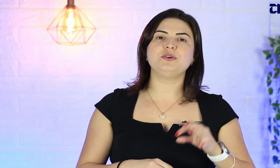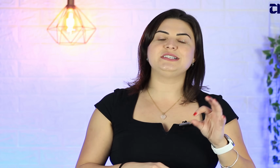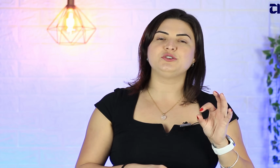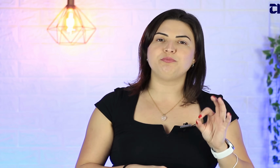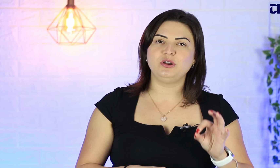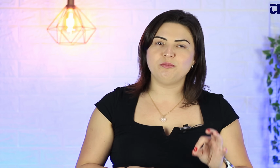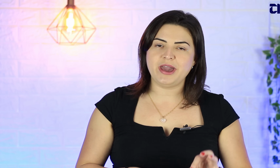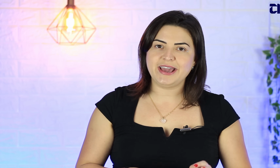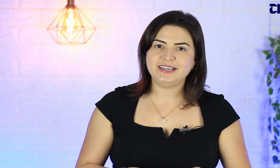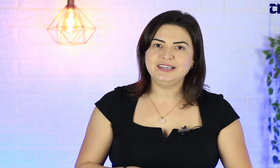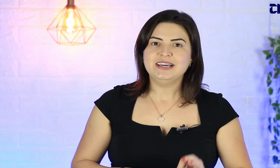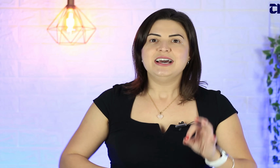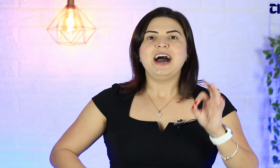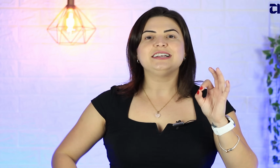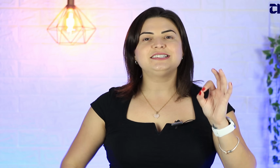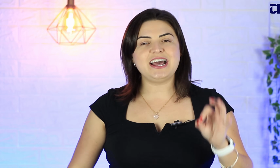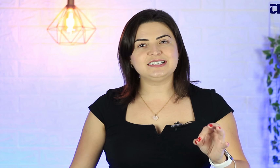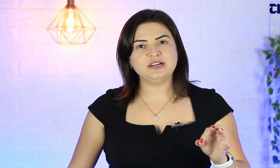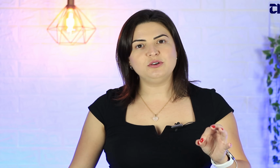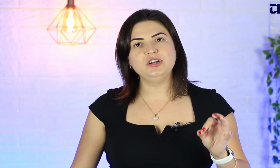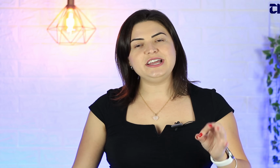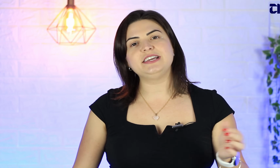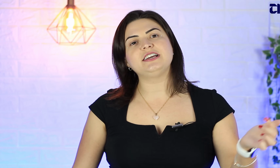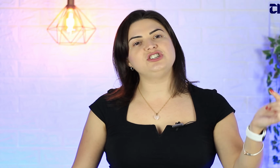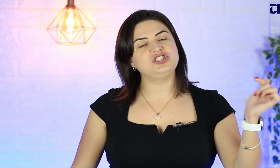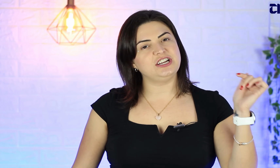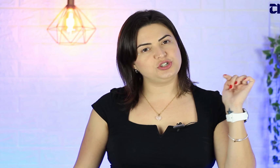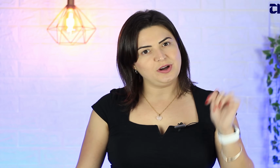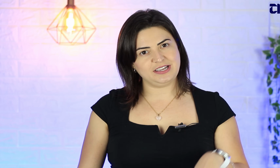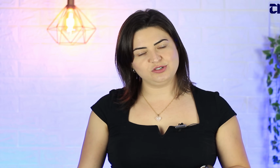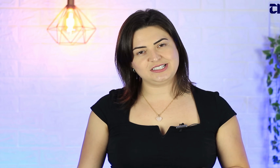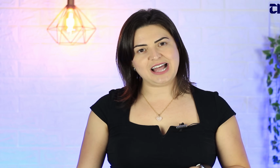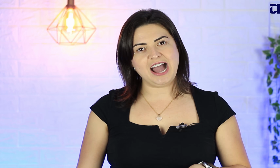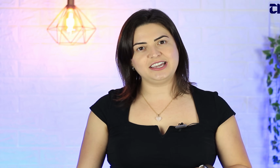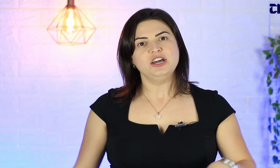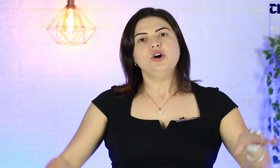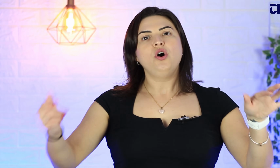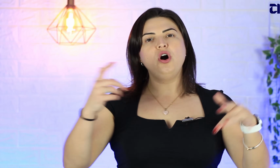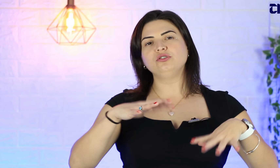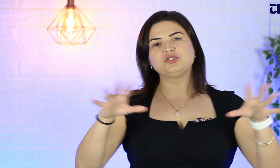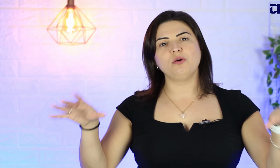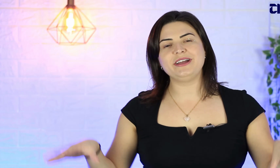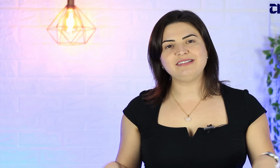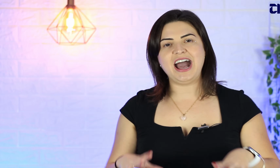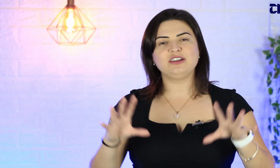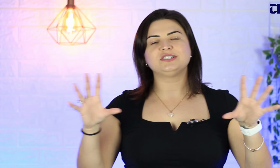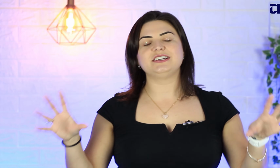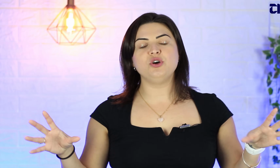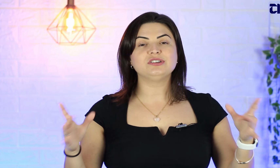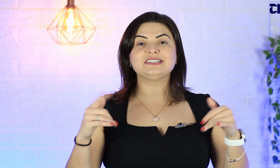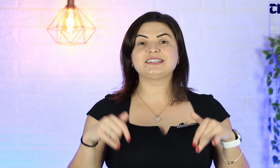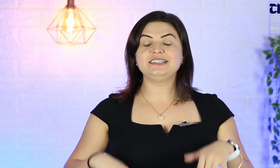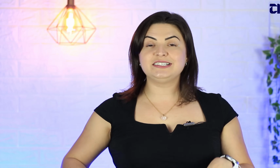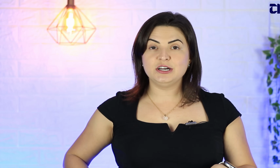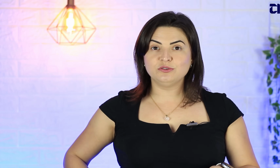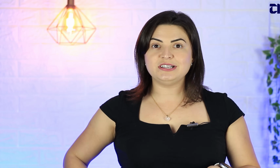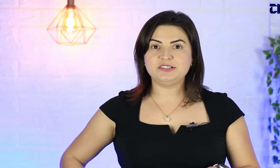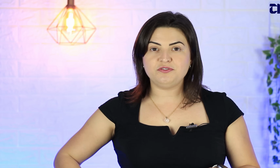Reconhecido pelo MEC. Acessa o link que a gente deixou aqui no destaque. Ou nos comentários aqui. Ou na descrição desse